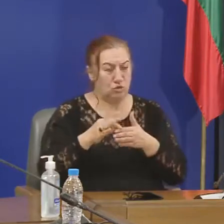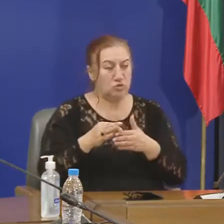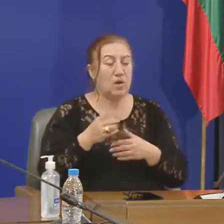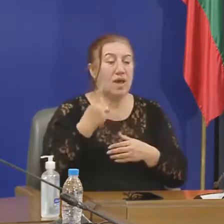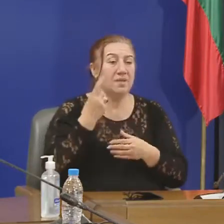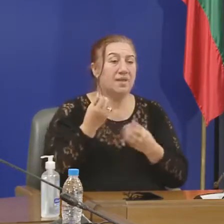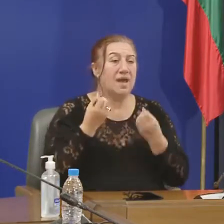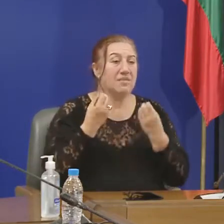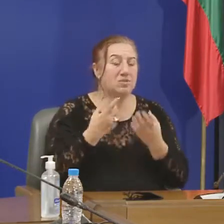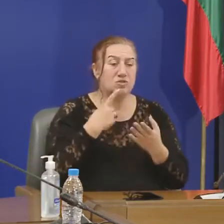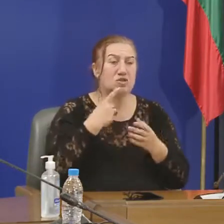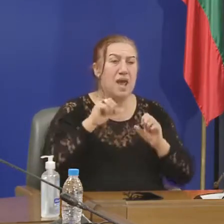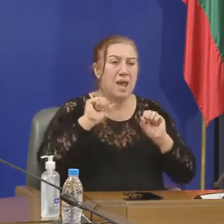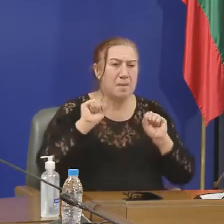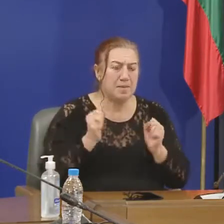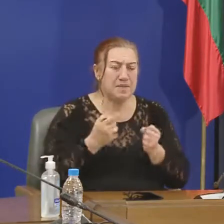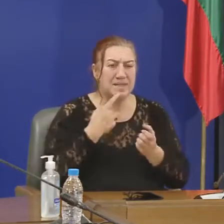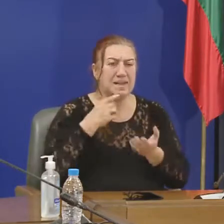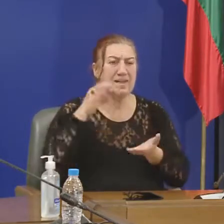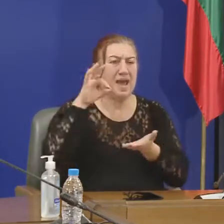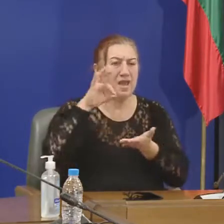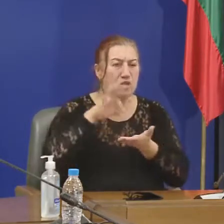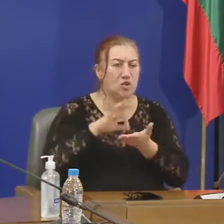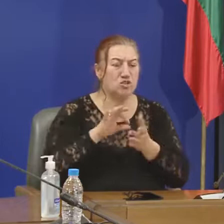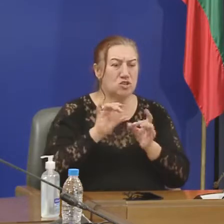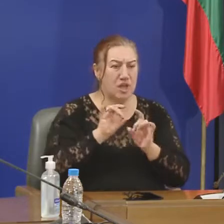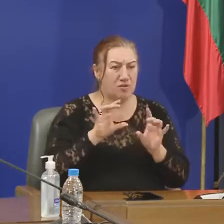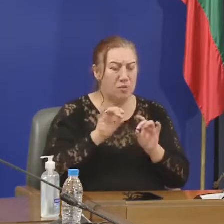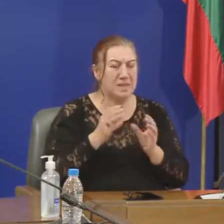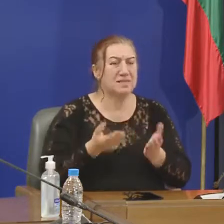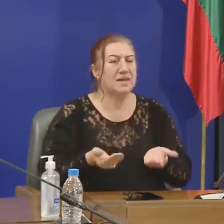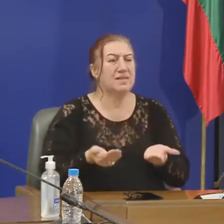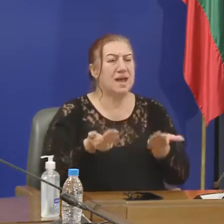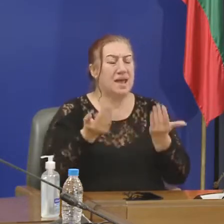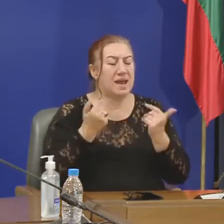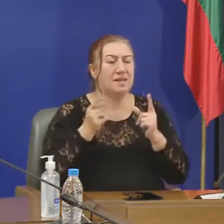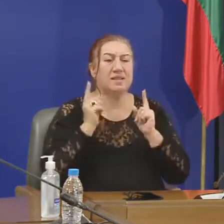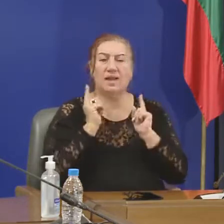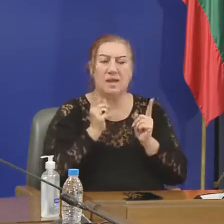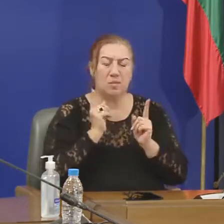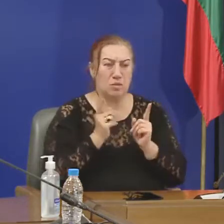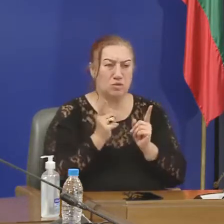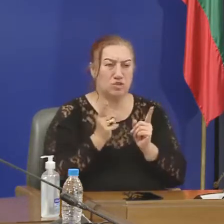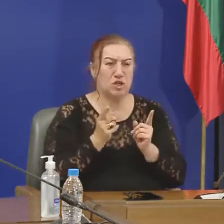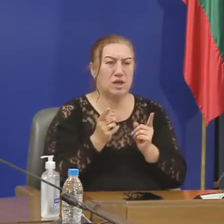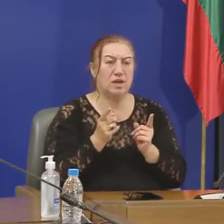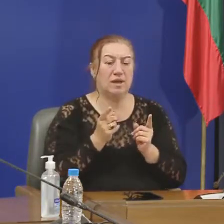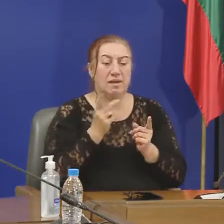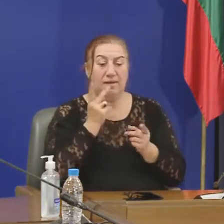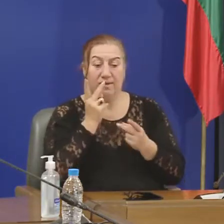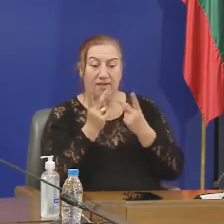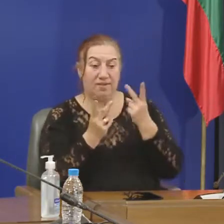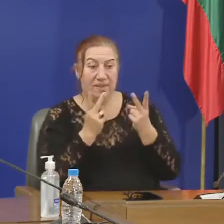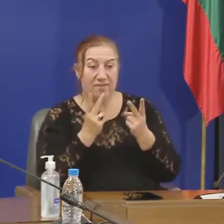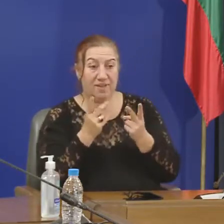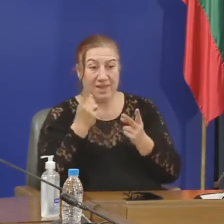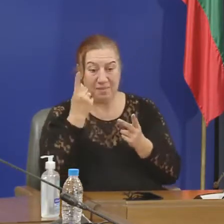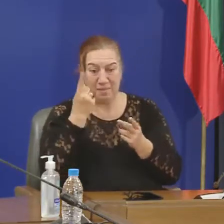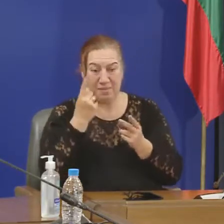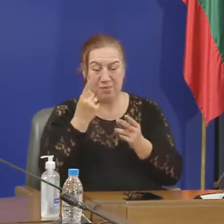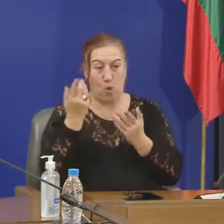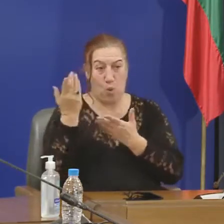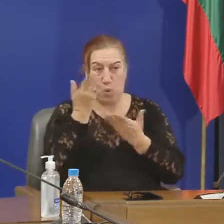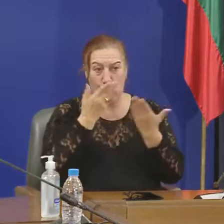че най-бързата, най-точната информация, най-ранната и най-точна информация може да се види само на училищно ниво. Такива